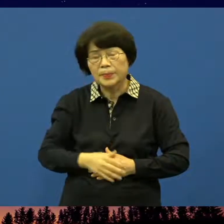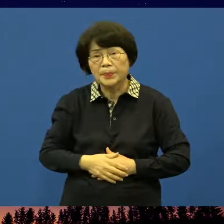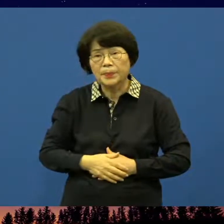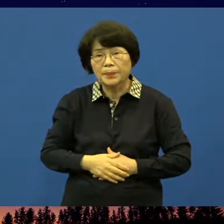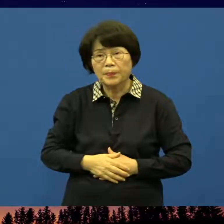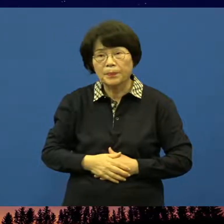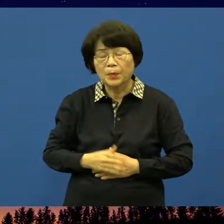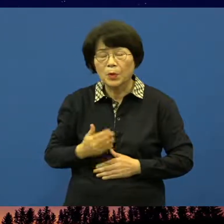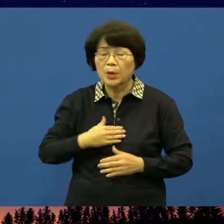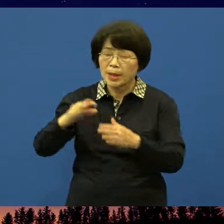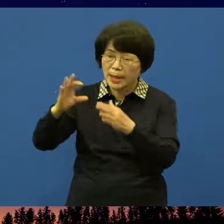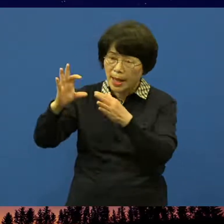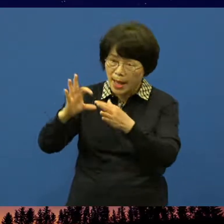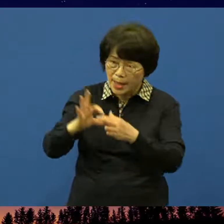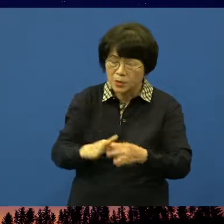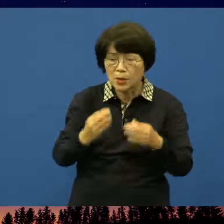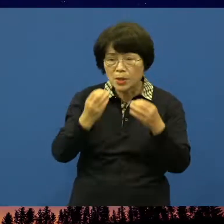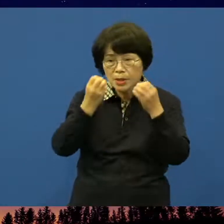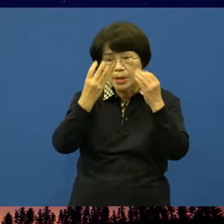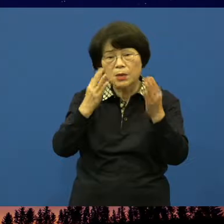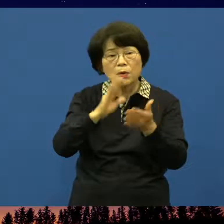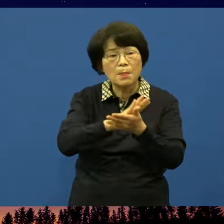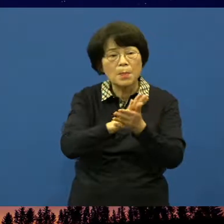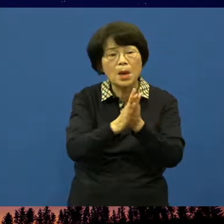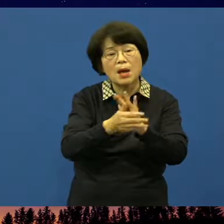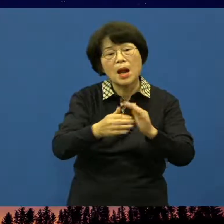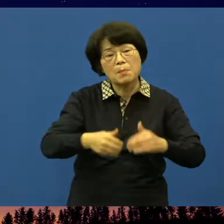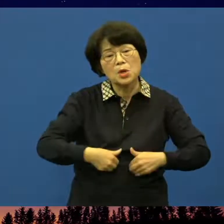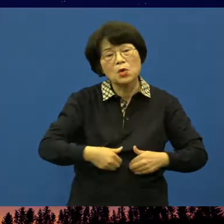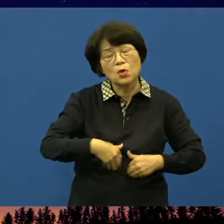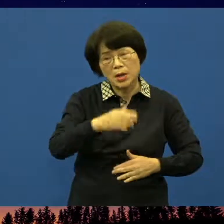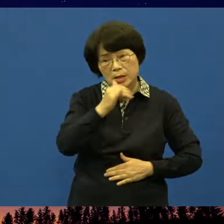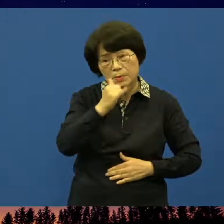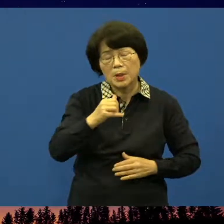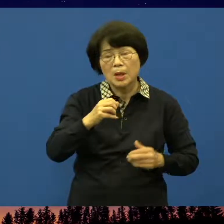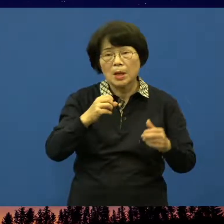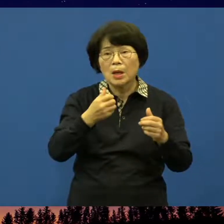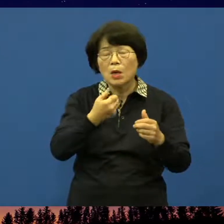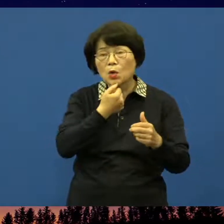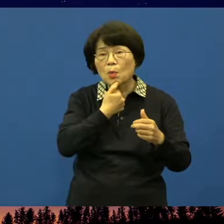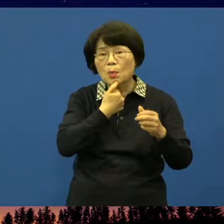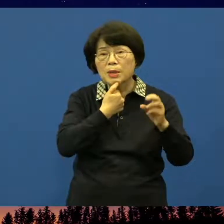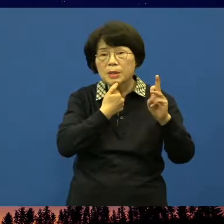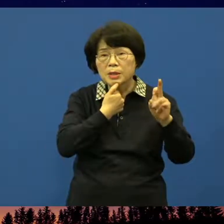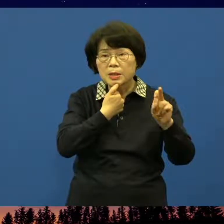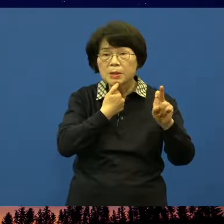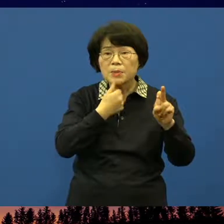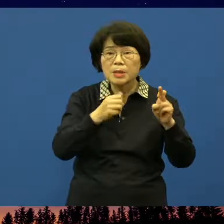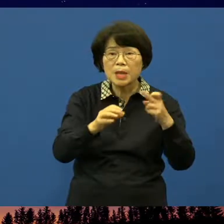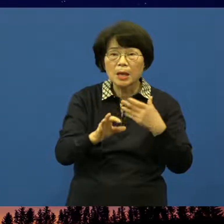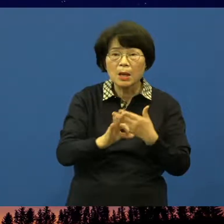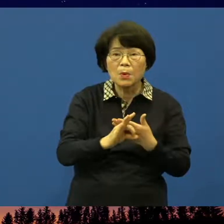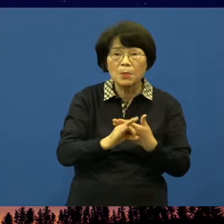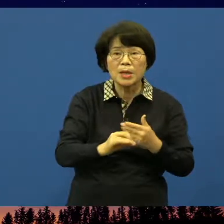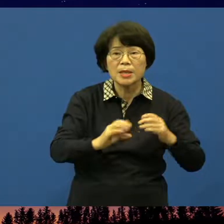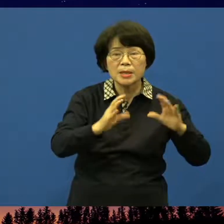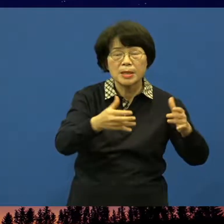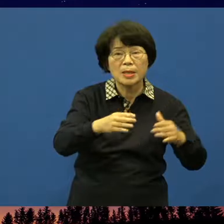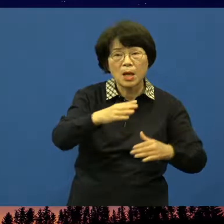그래서 우리는 끊임없이 새롭게 하는 작업을 해야 된다는 거죠. 로마서 12장 2절에 우리가 너희는 이 세대를 본받지